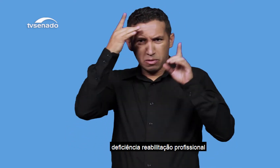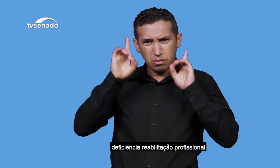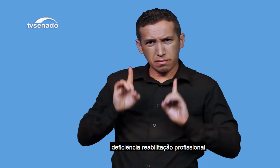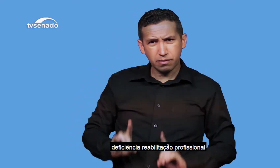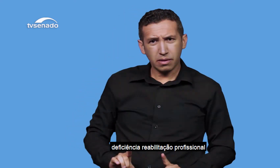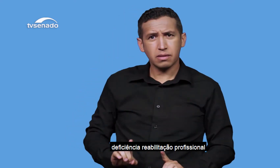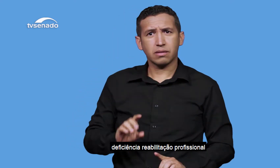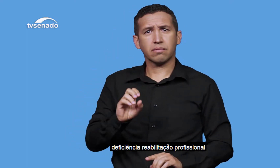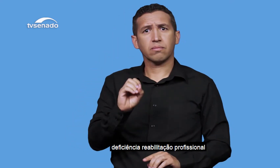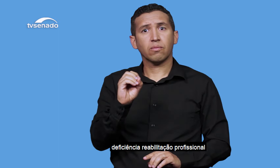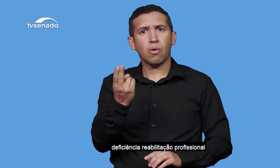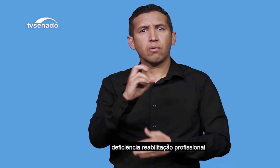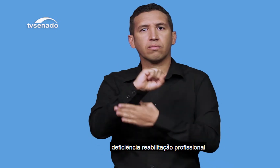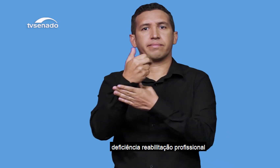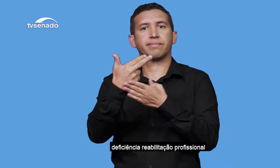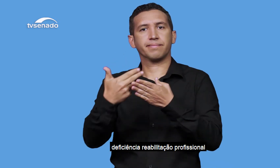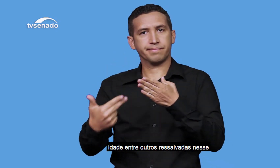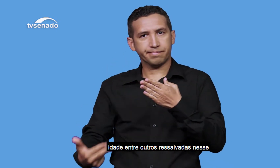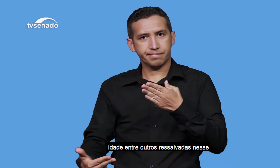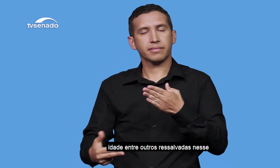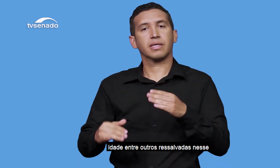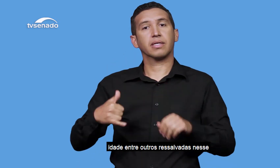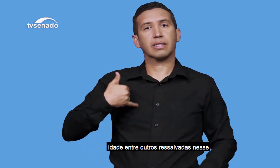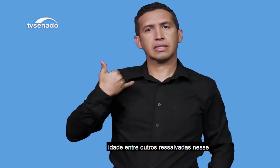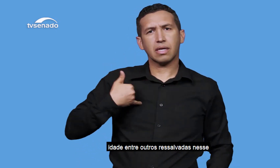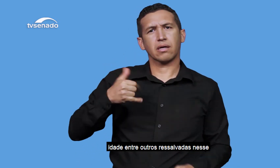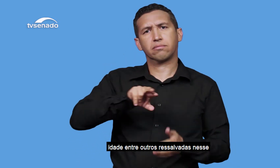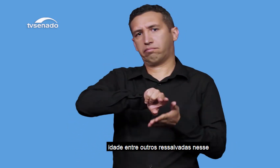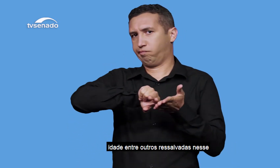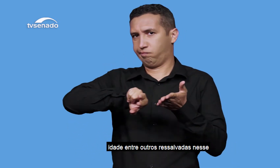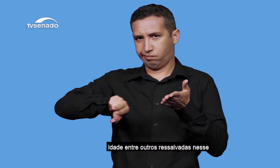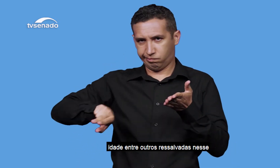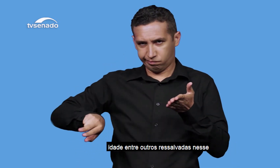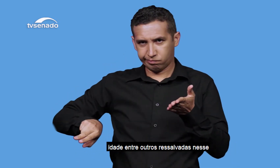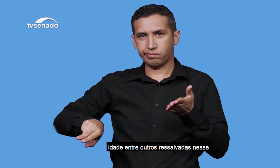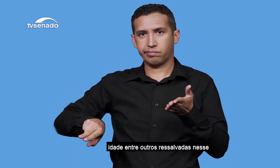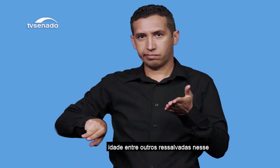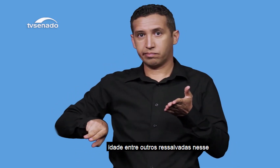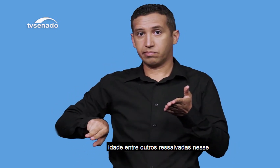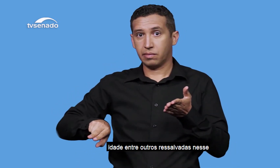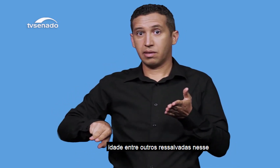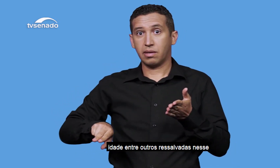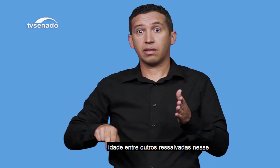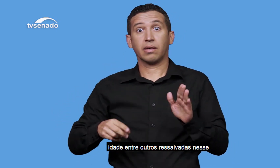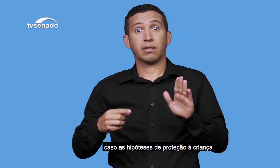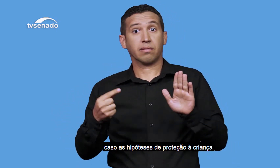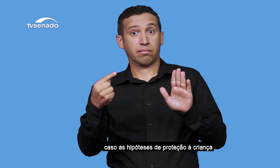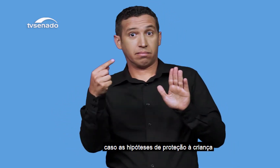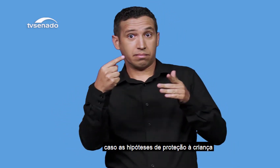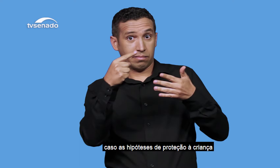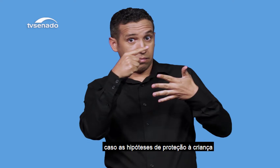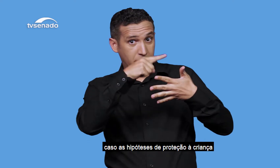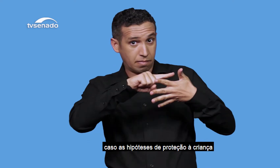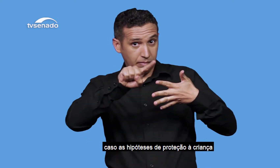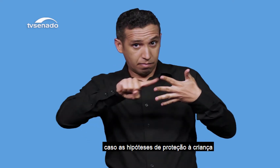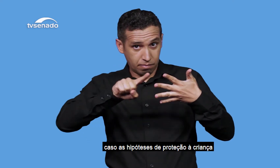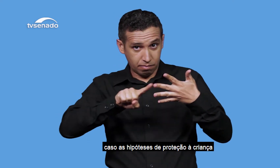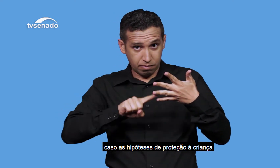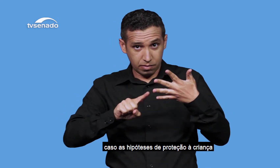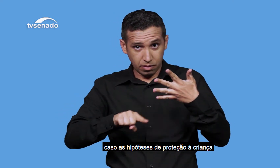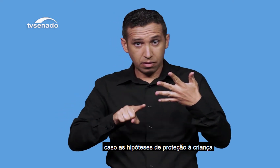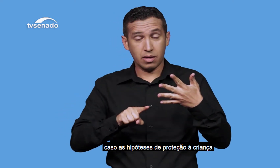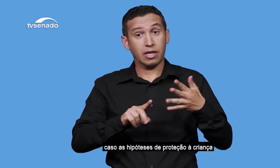deficiência reabilitação profissional idade entre outros ressalvadas nesse caso as